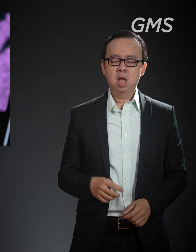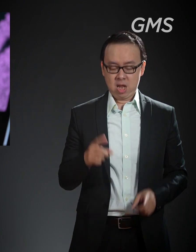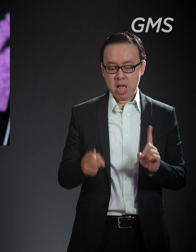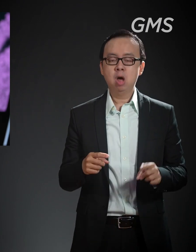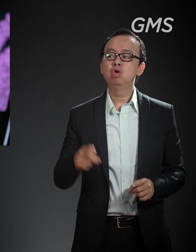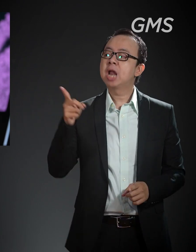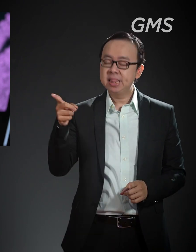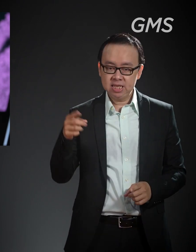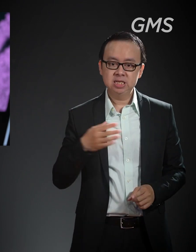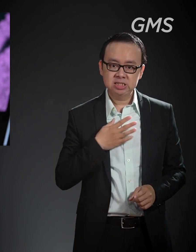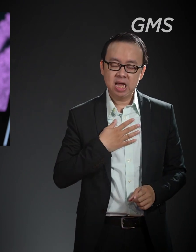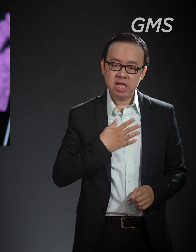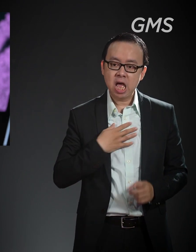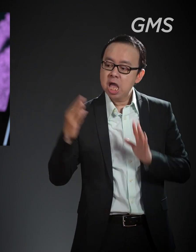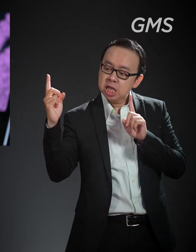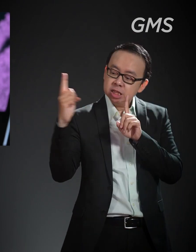Hati seperti ini.